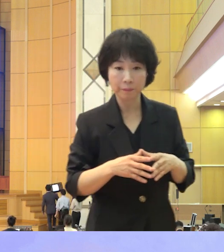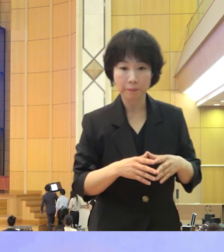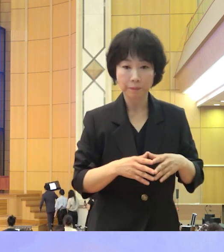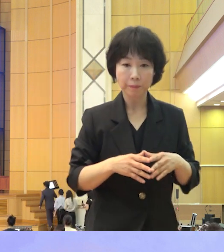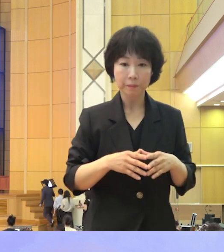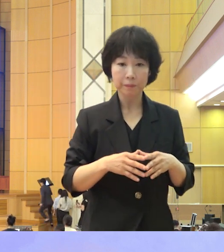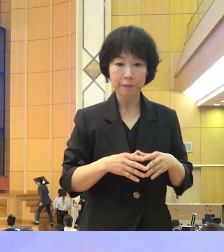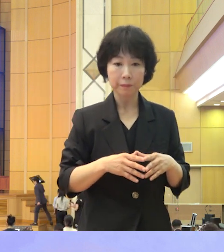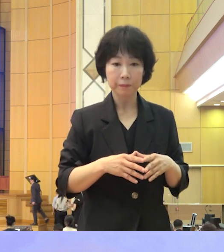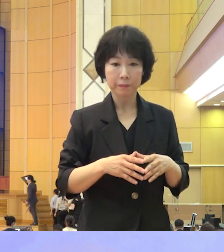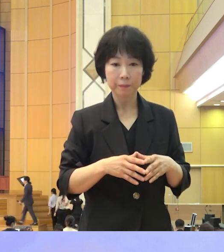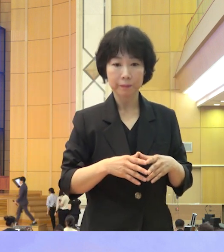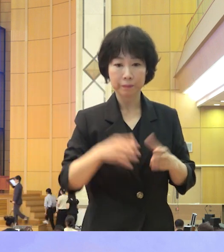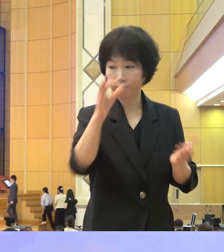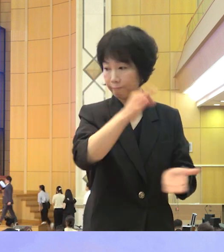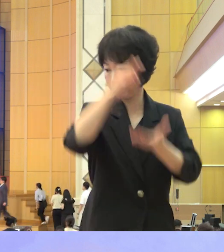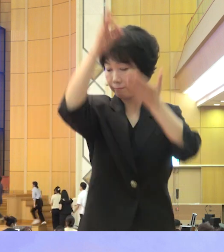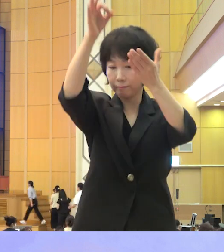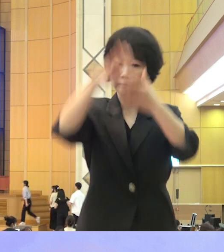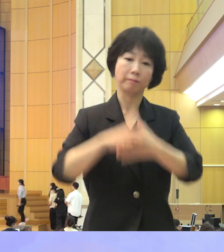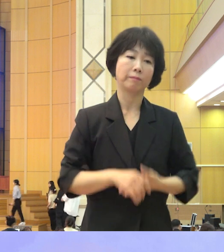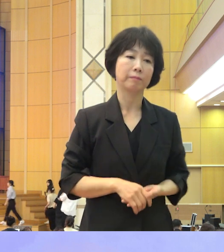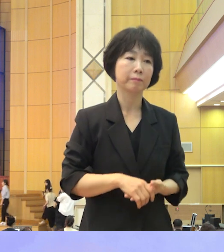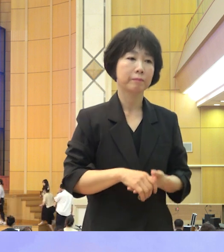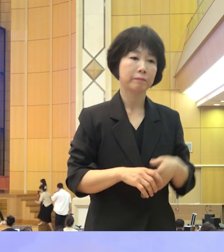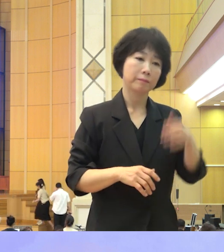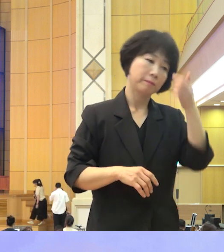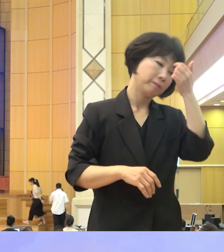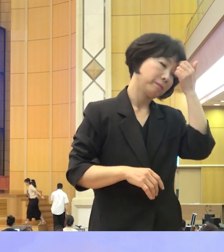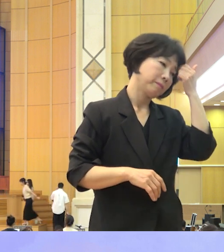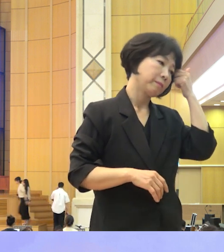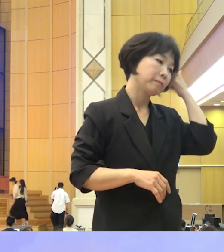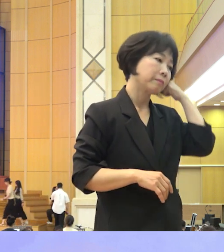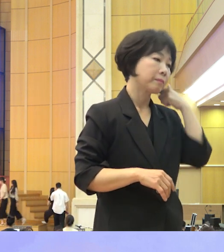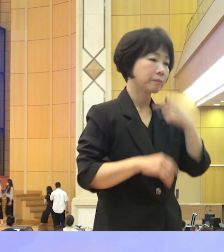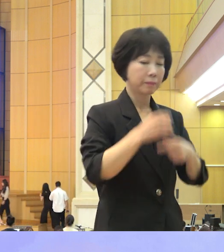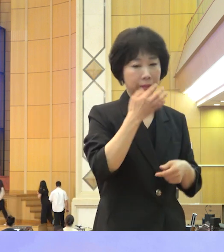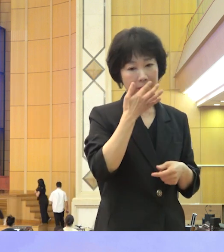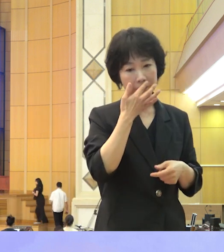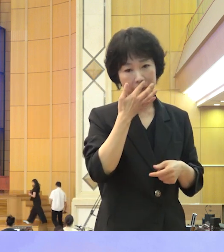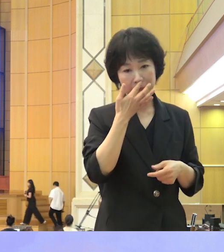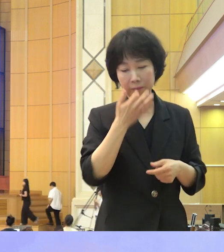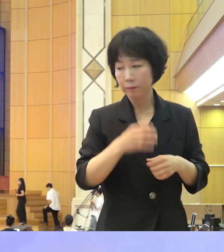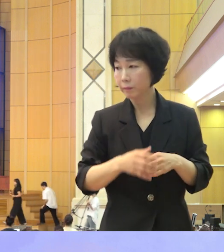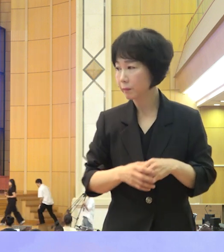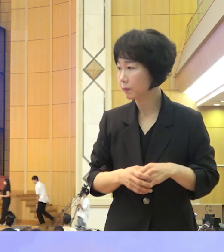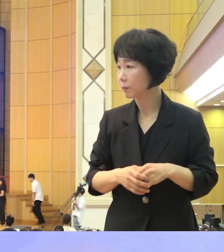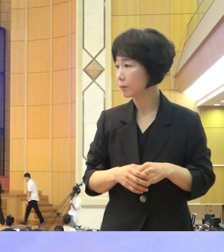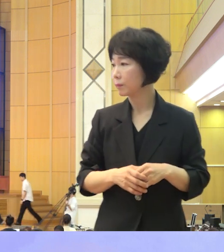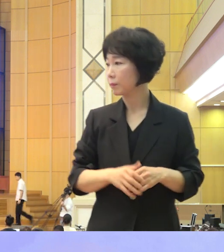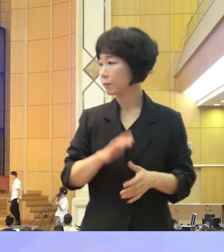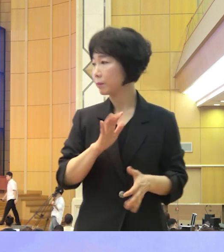찬양하면서 주님께 예물을 드리겠습니다. 주님 내 길 예비하시니